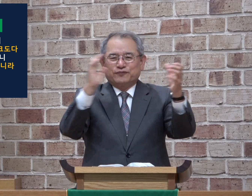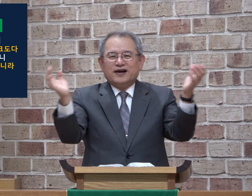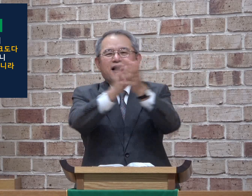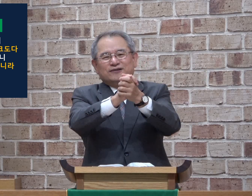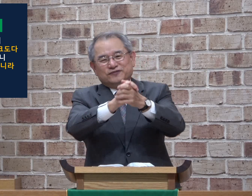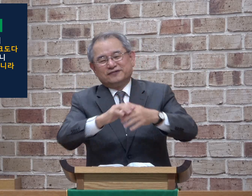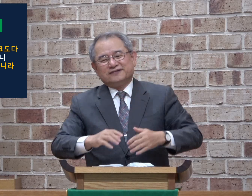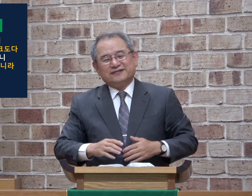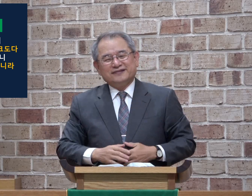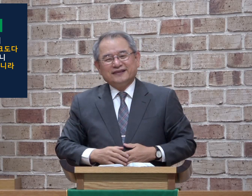말씀입니다.